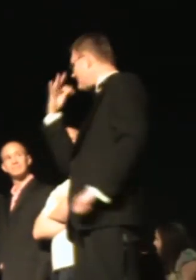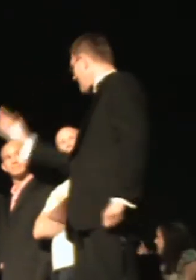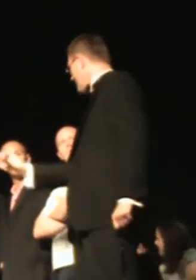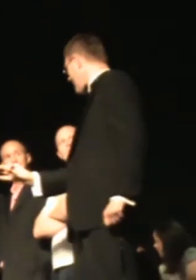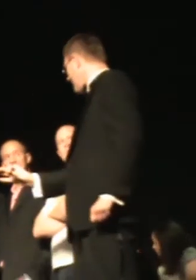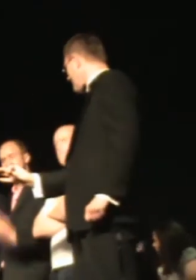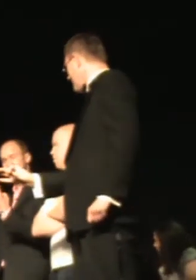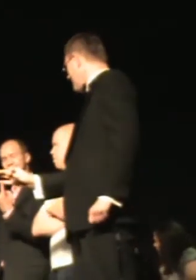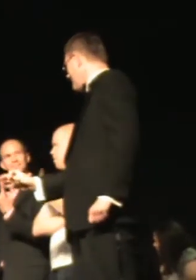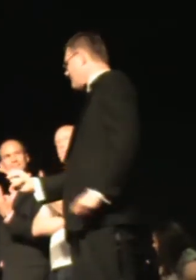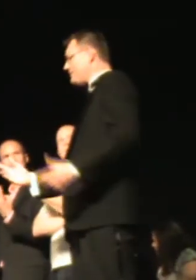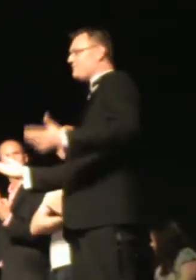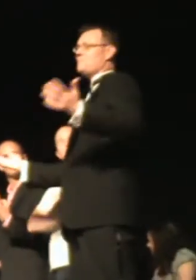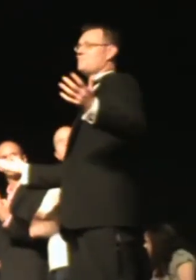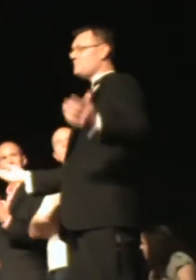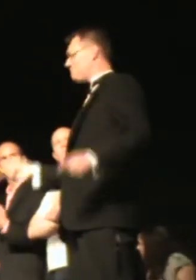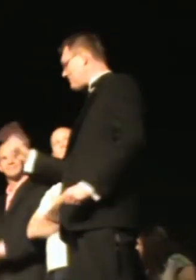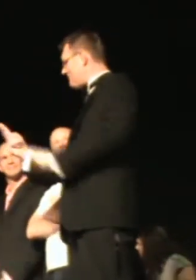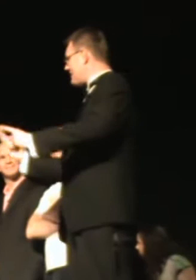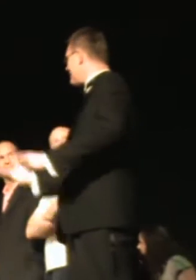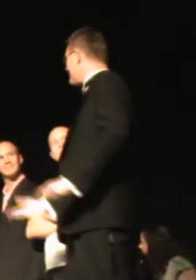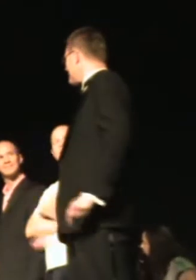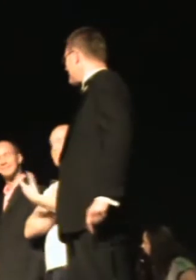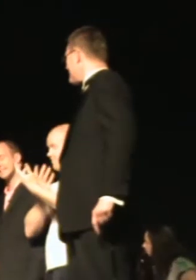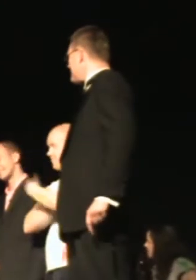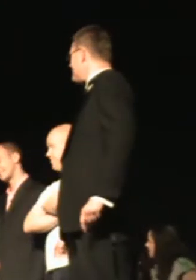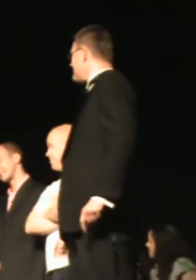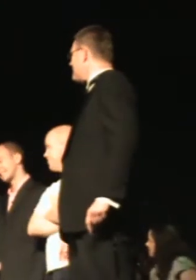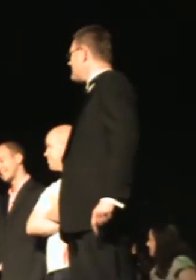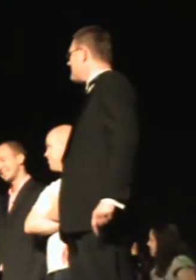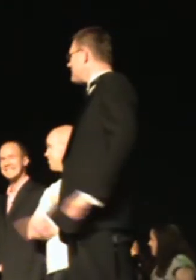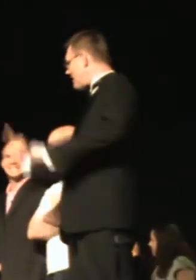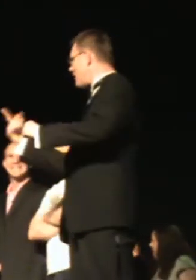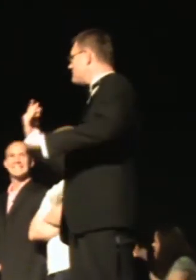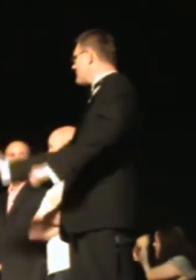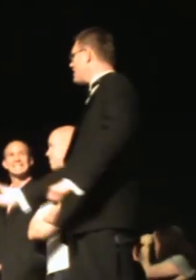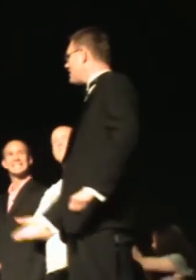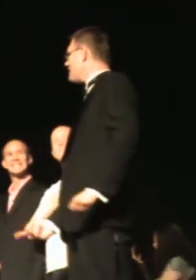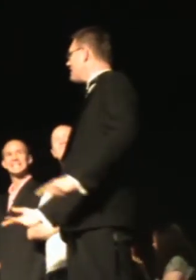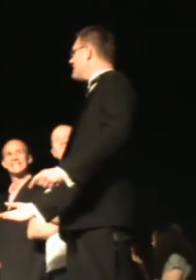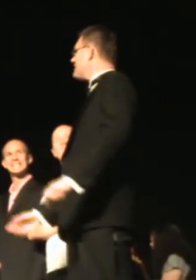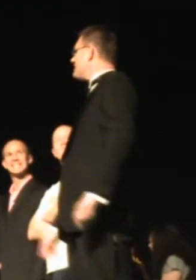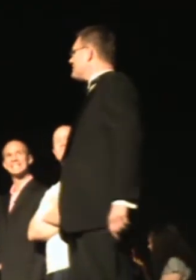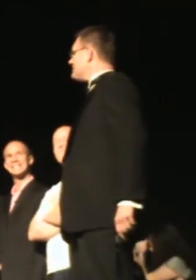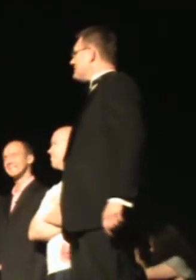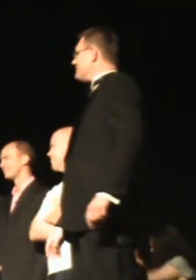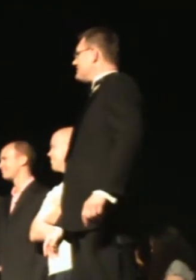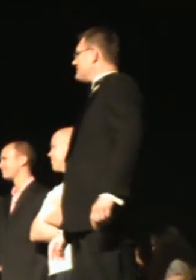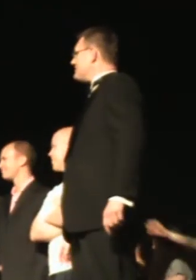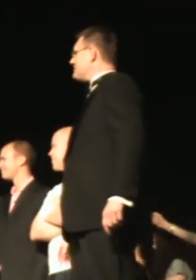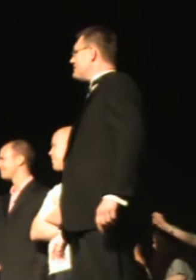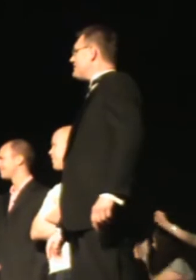En de laatste wedstrijd besteed Frankrijk, 1-1 gelijk. Daar hadden we weer 1-0 voor gestaan, nog 1-0. Het werd uit de laatste